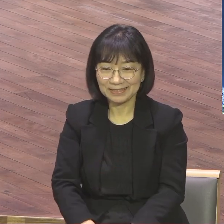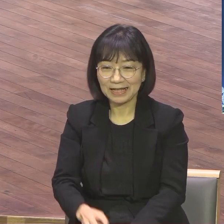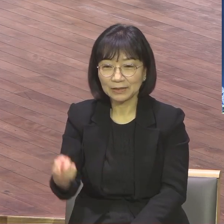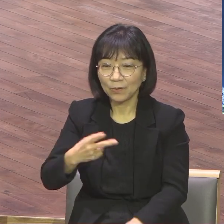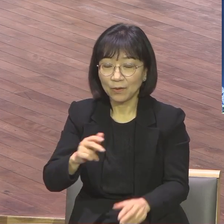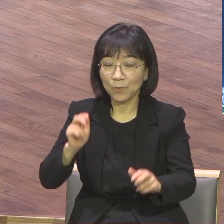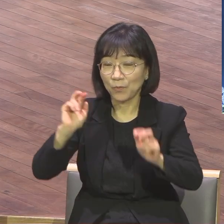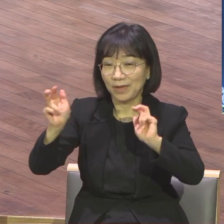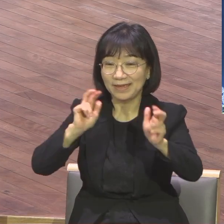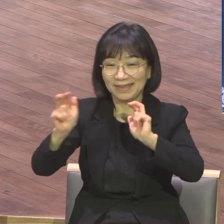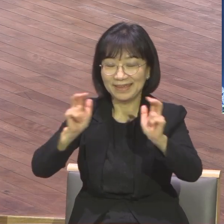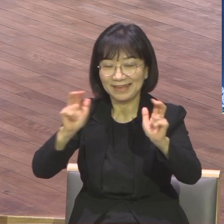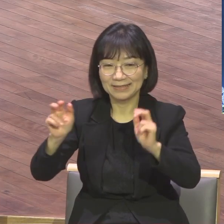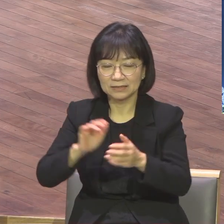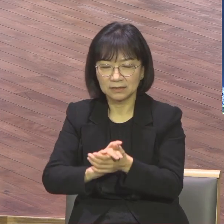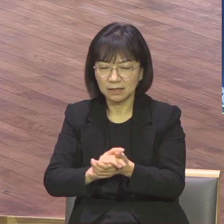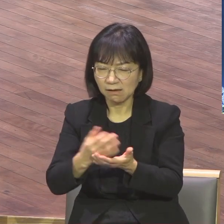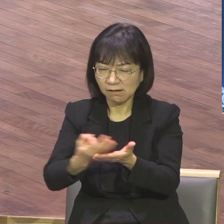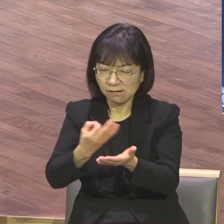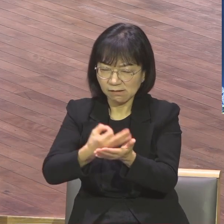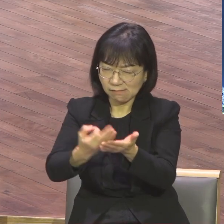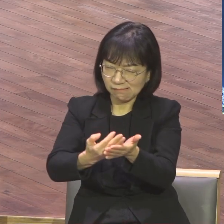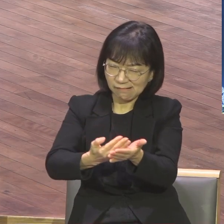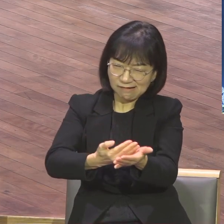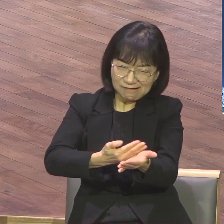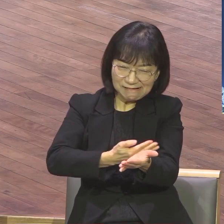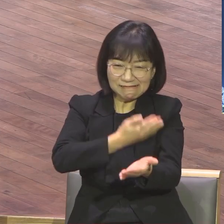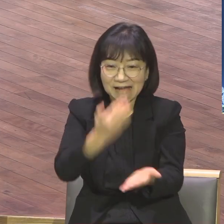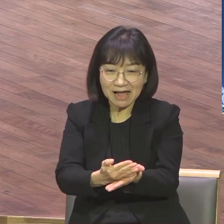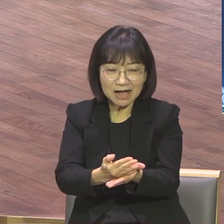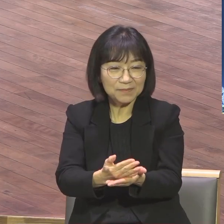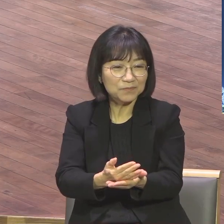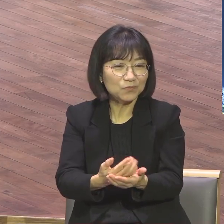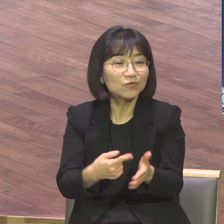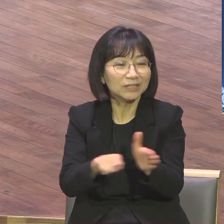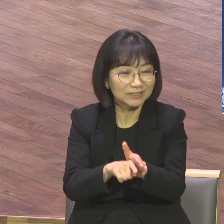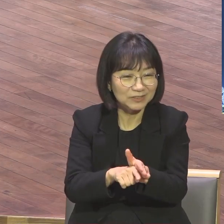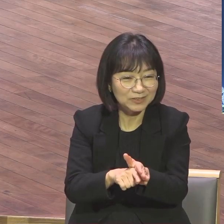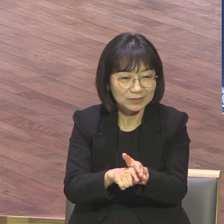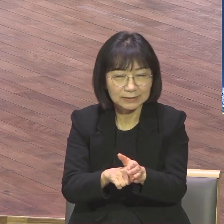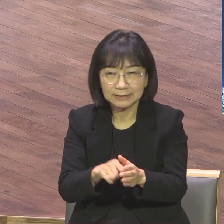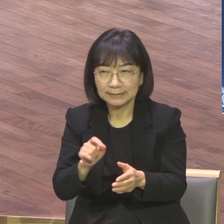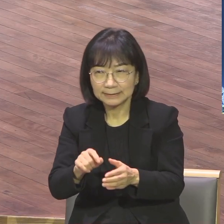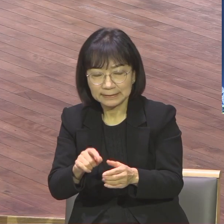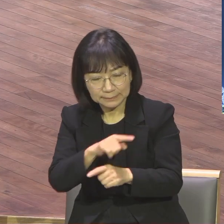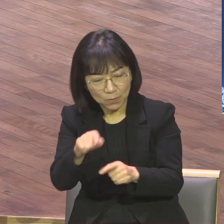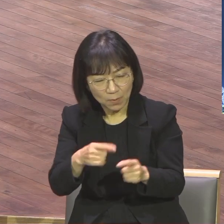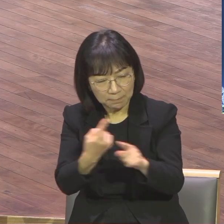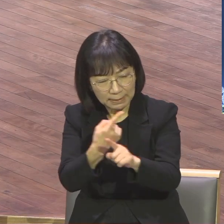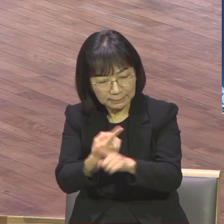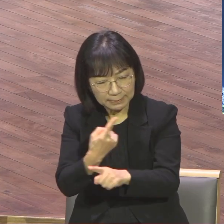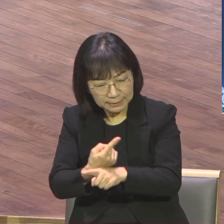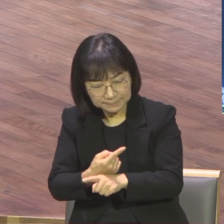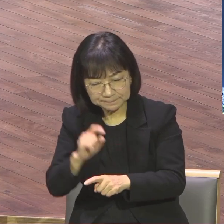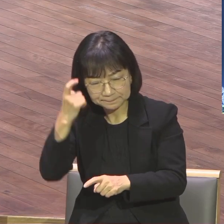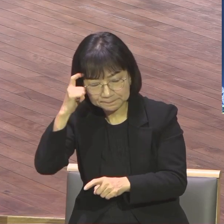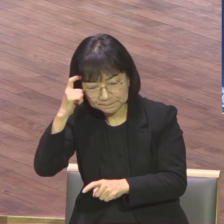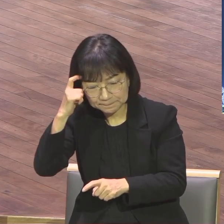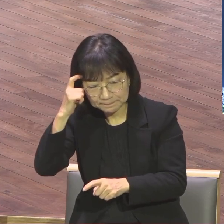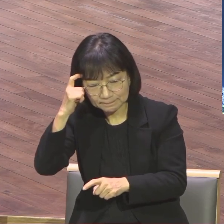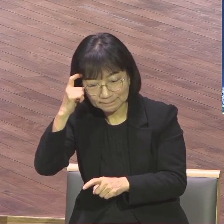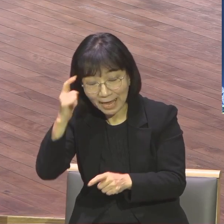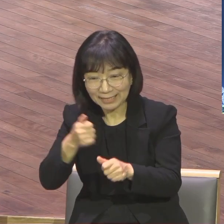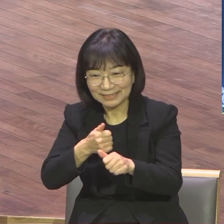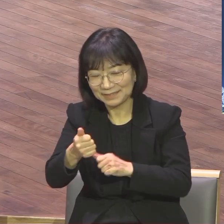기업은 실적을 그렇게 올리기 위해서 기획적으로 개선하기 위해서 기업에서도